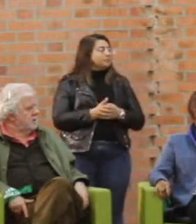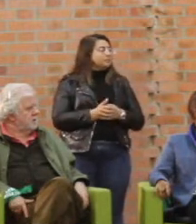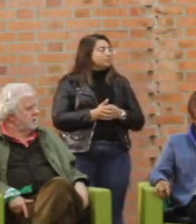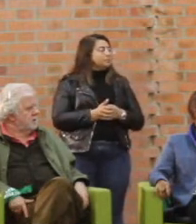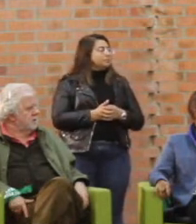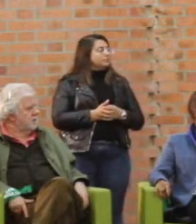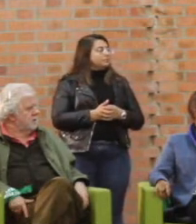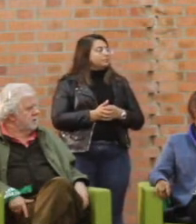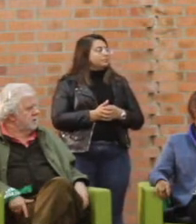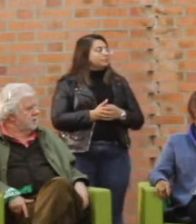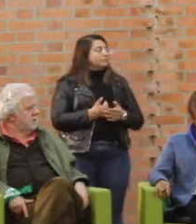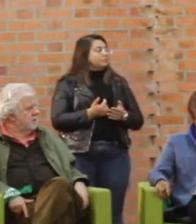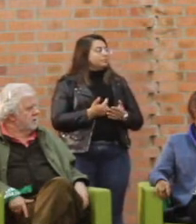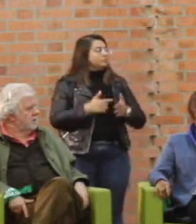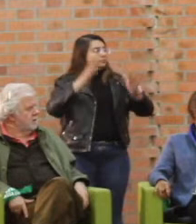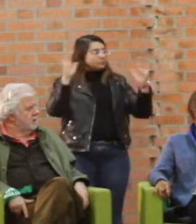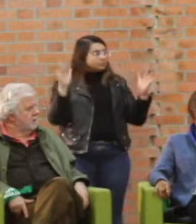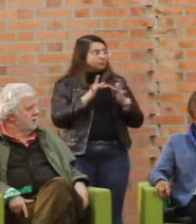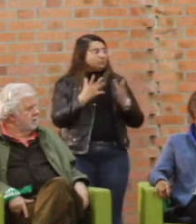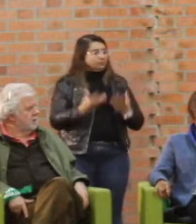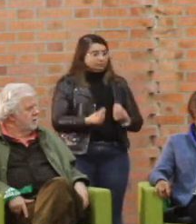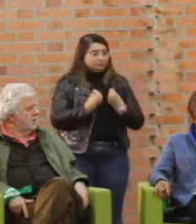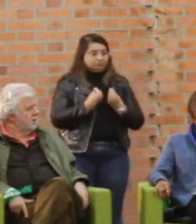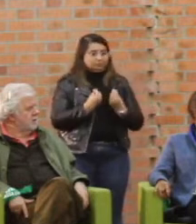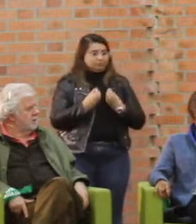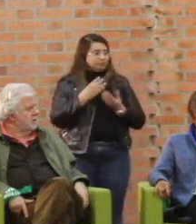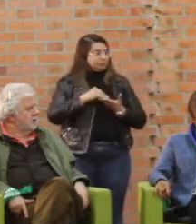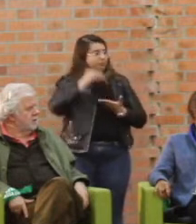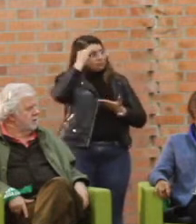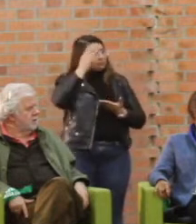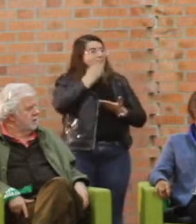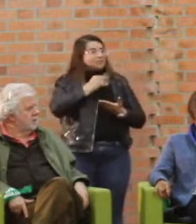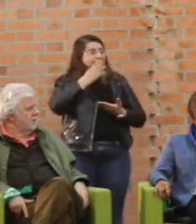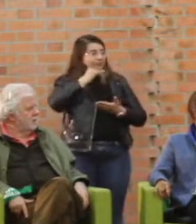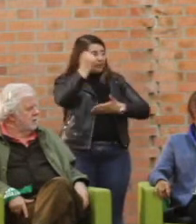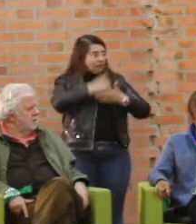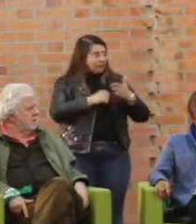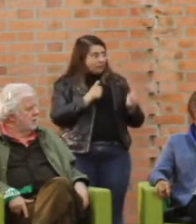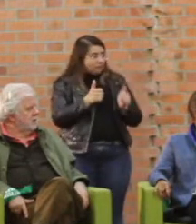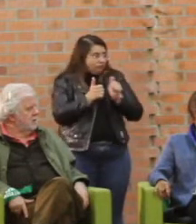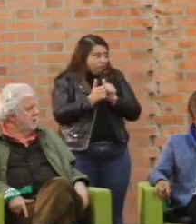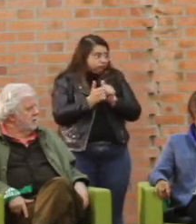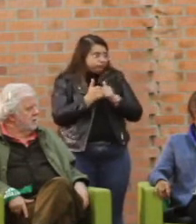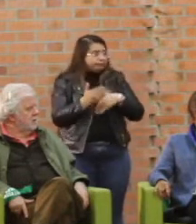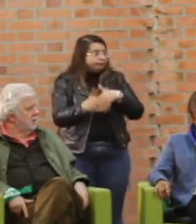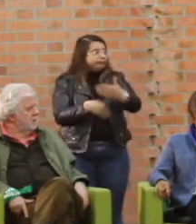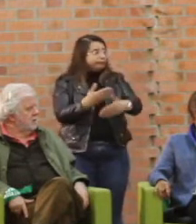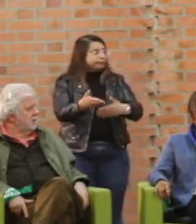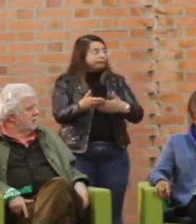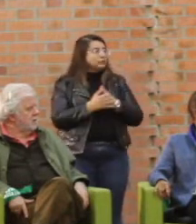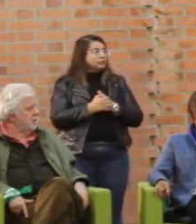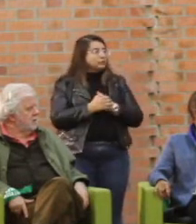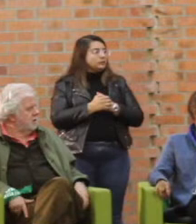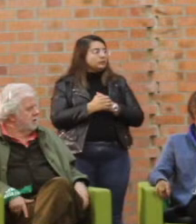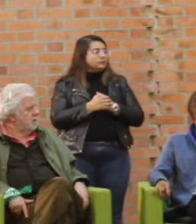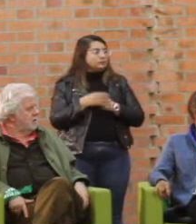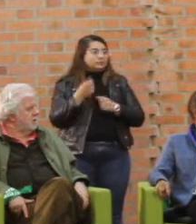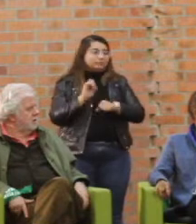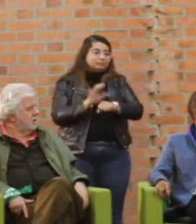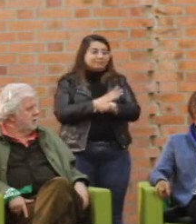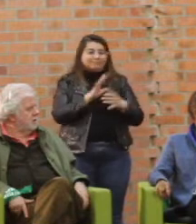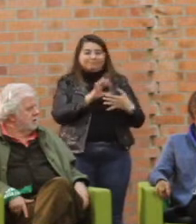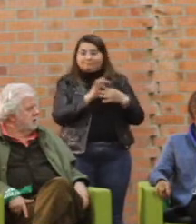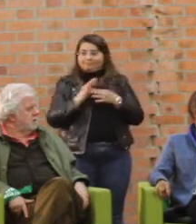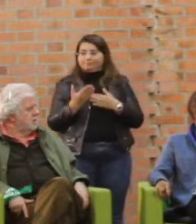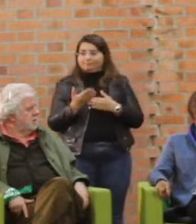hacer de Digamos como de vivir un aborto acompañadas desde desde lo fraterno también un poco no